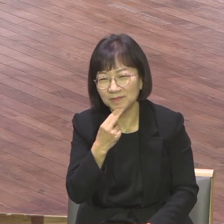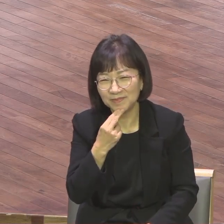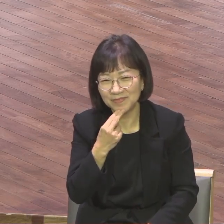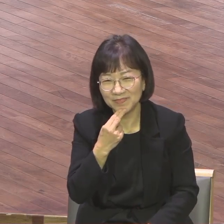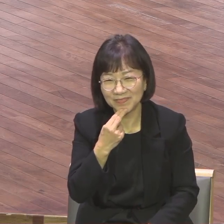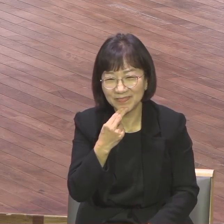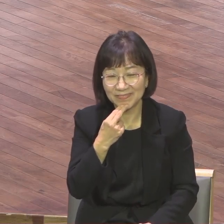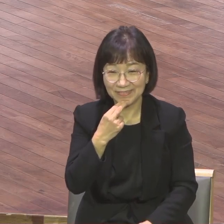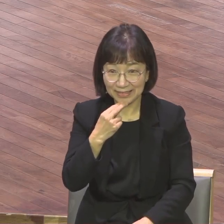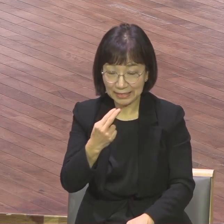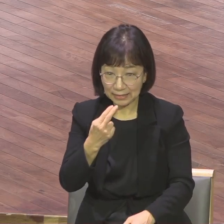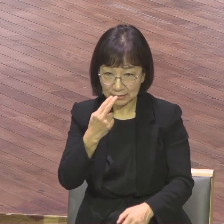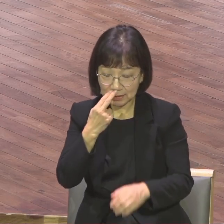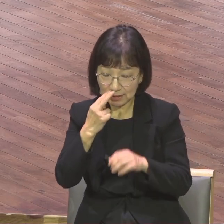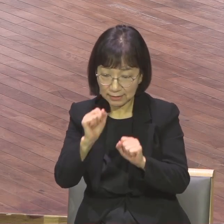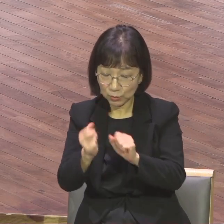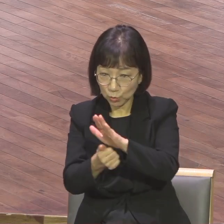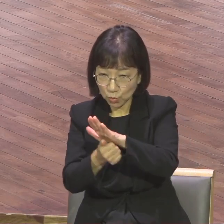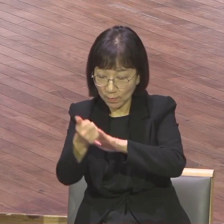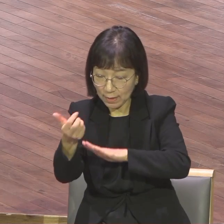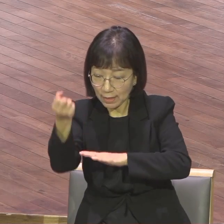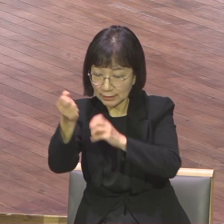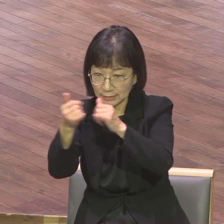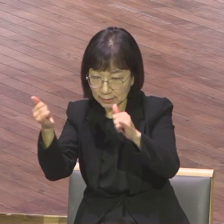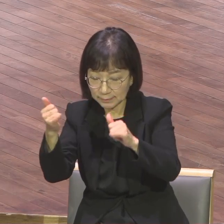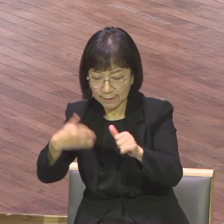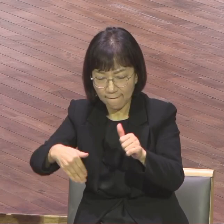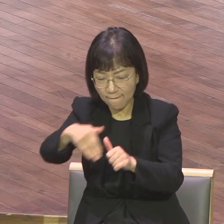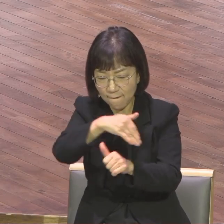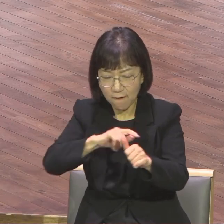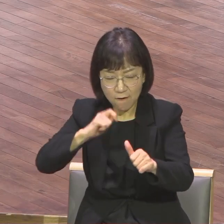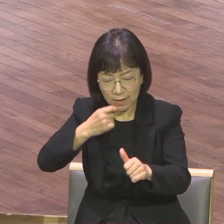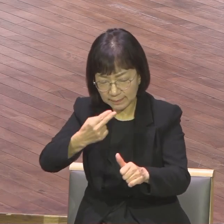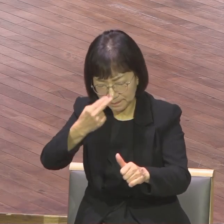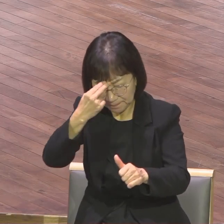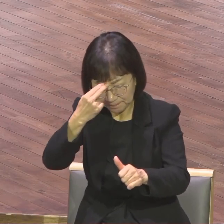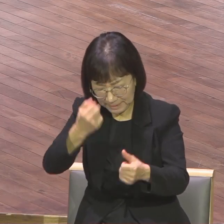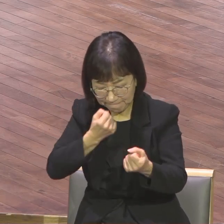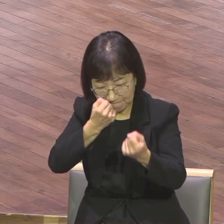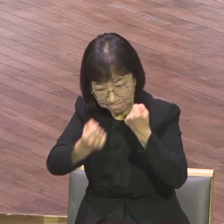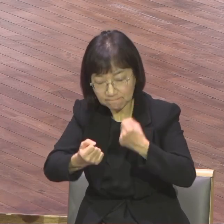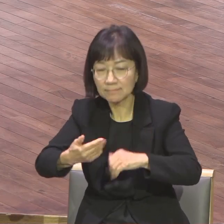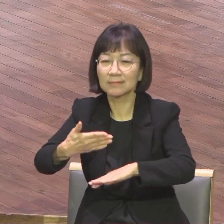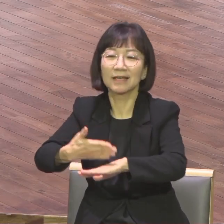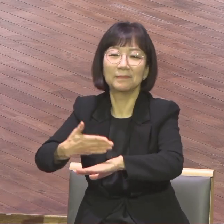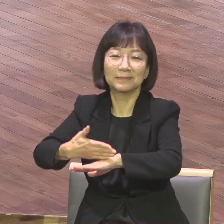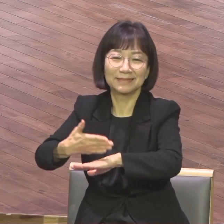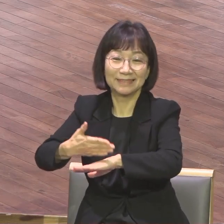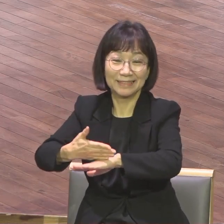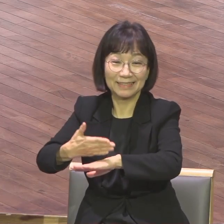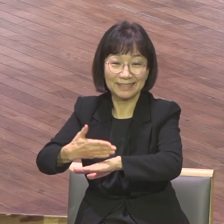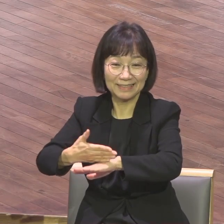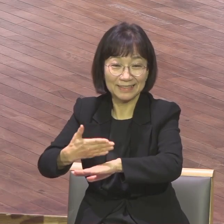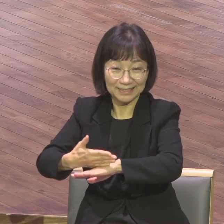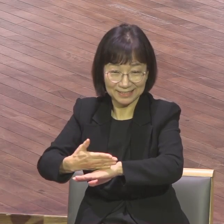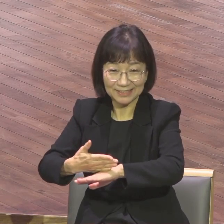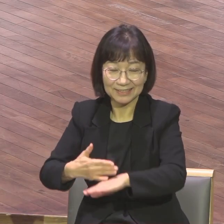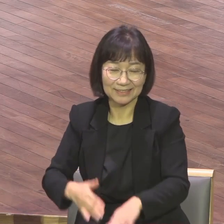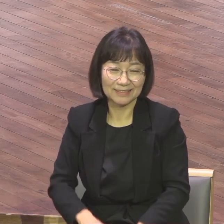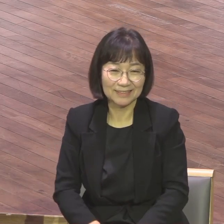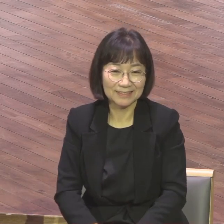소망이 있는 사람의 특징은요, 어떤 환경 속에서도 감사의 삶을 살아요. 이게 특징입니다.